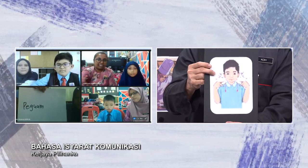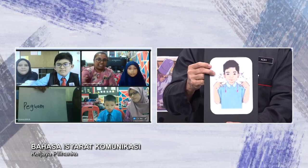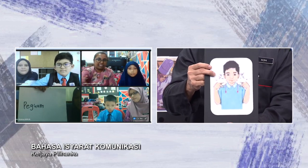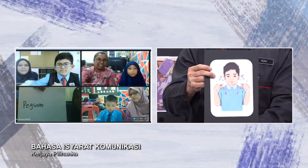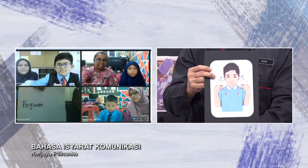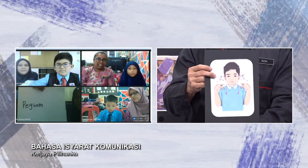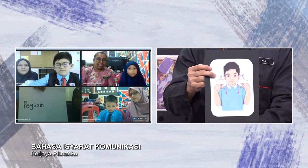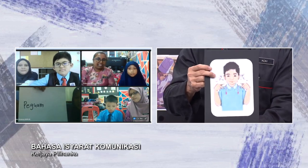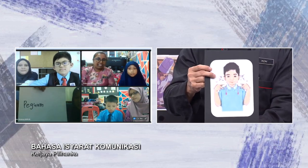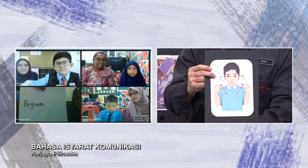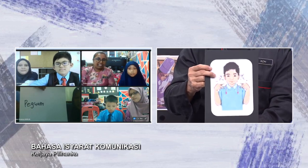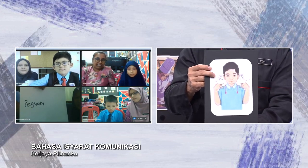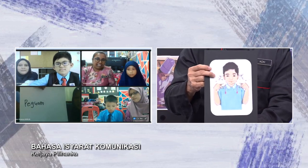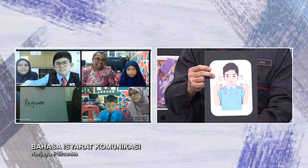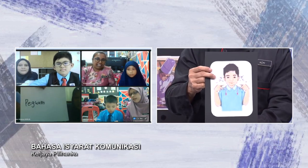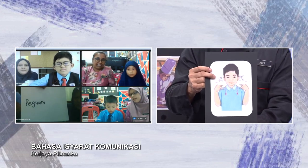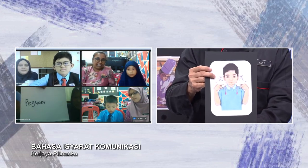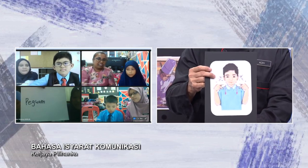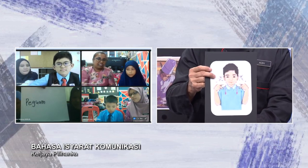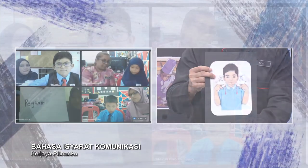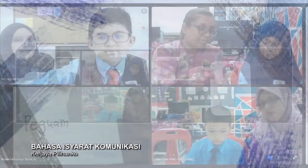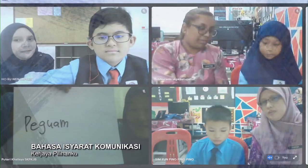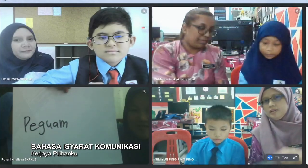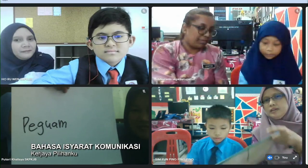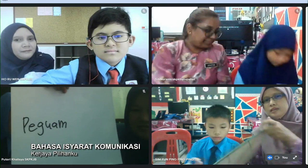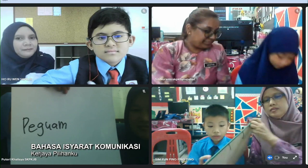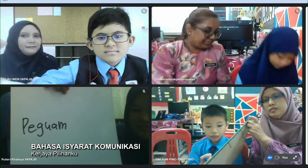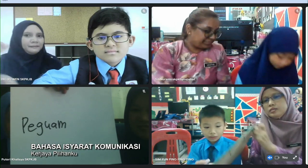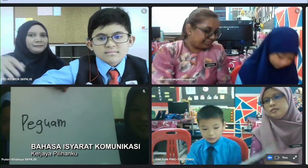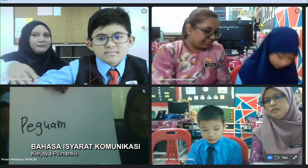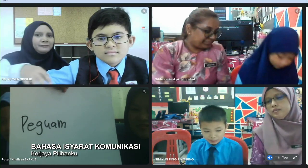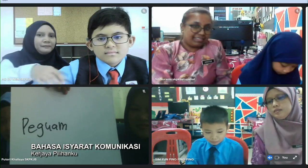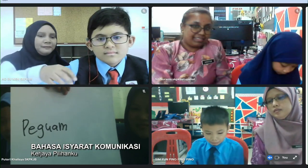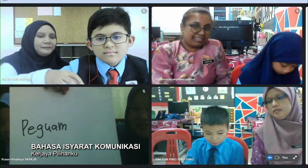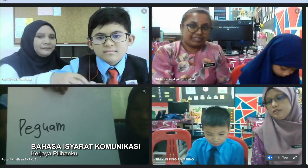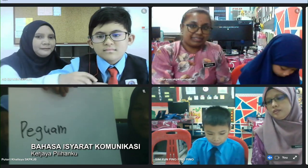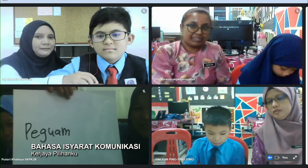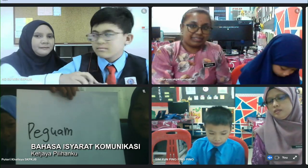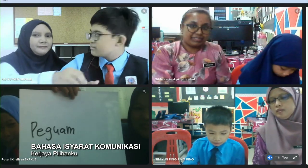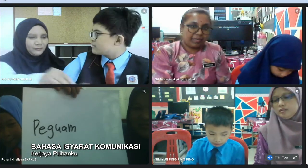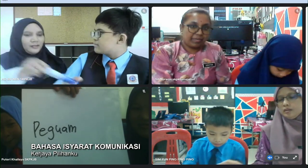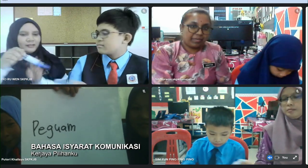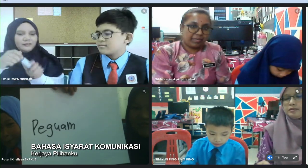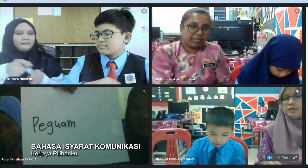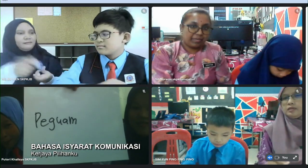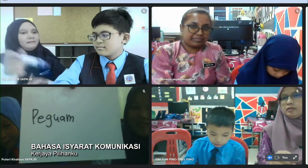Ada yang siap. Wah, Kalisha dah tu? Siaplah. Satu dah siap. Bagus. Satu dah siap peguam.